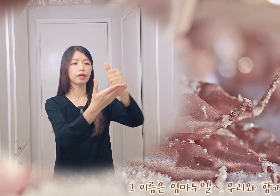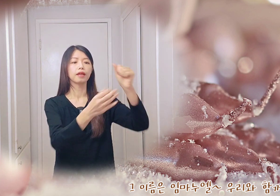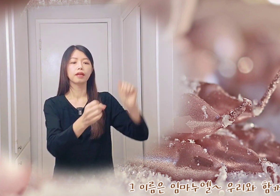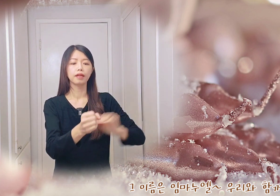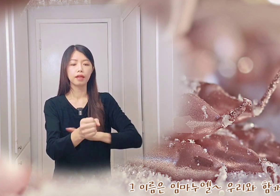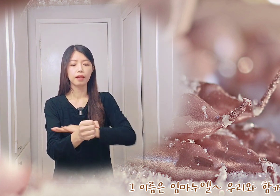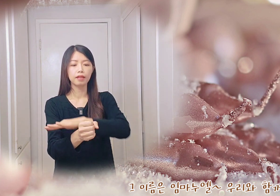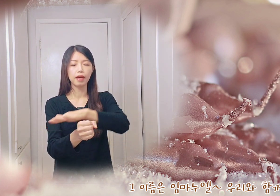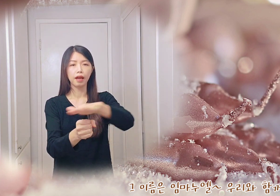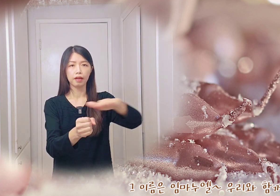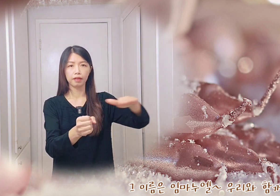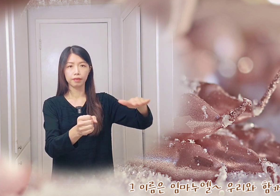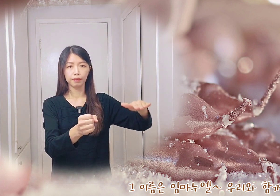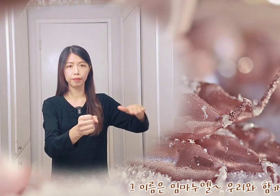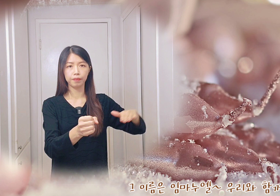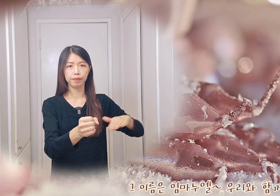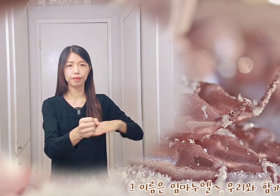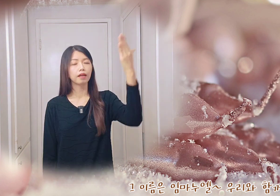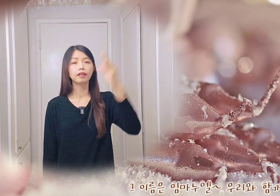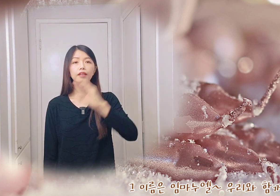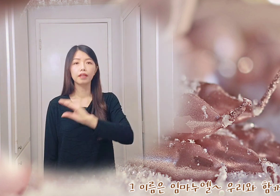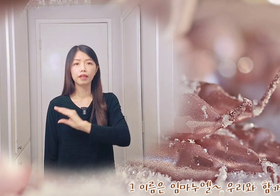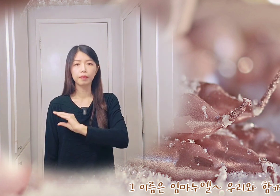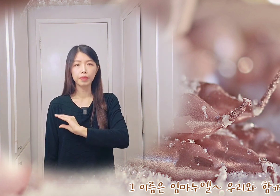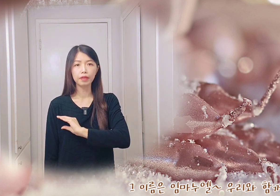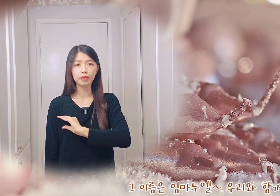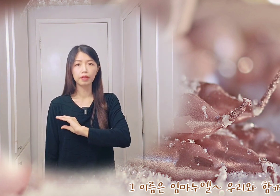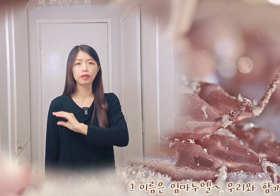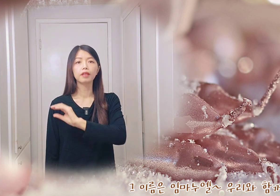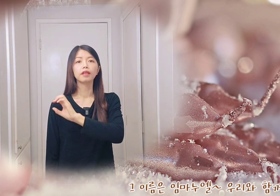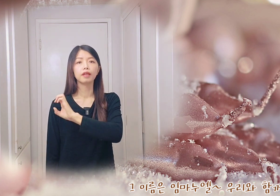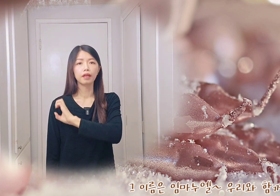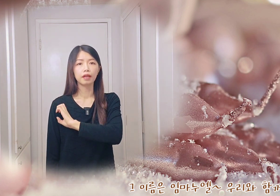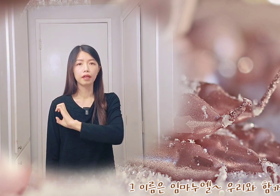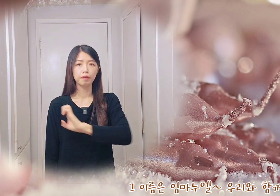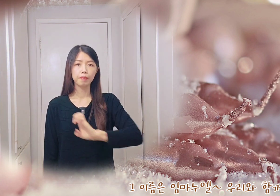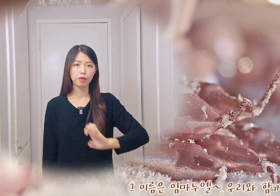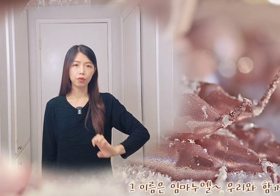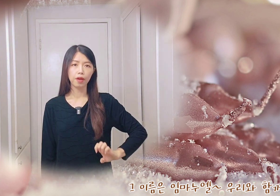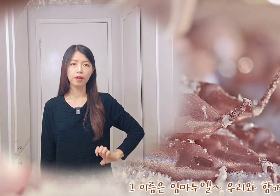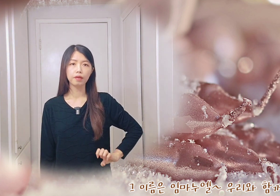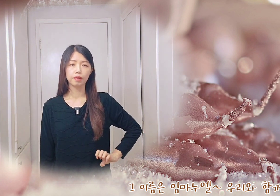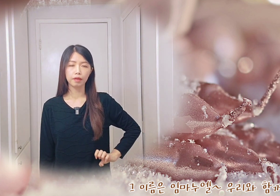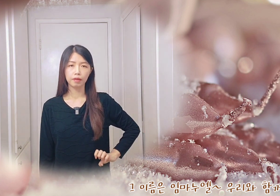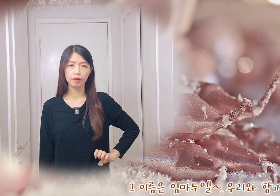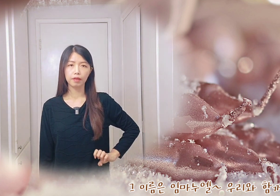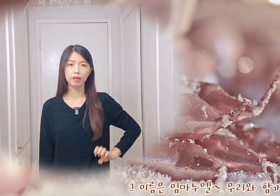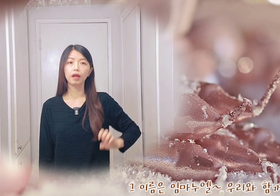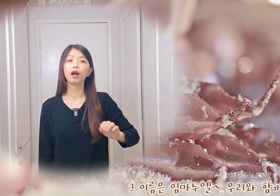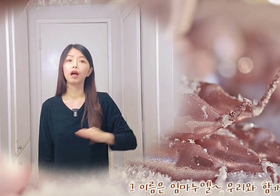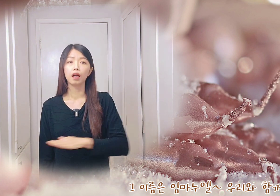하나님의 사랑. 그 이름은 임마누엘,